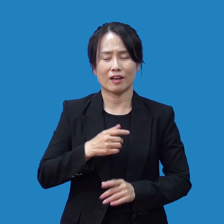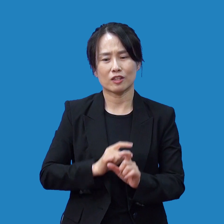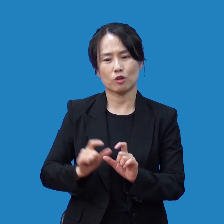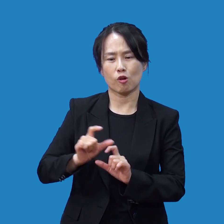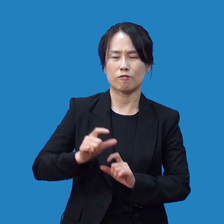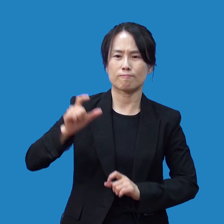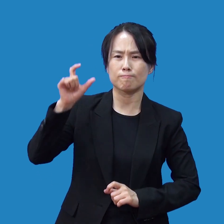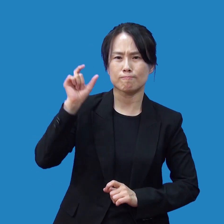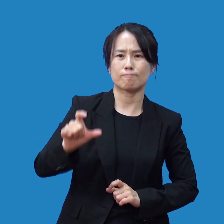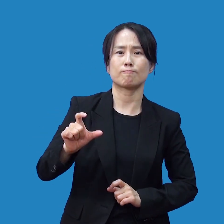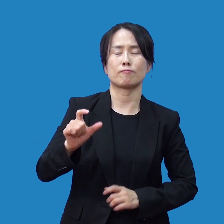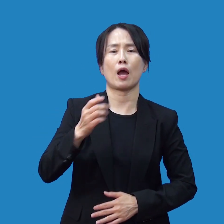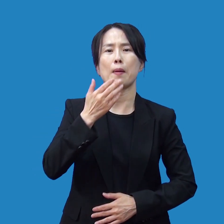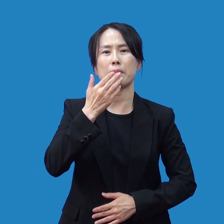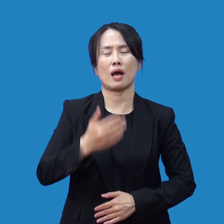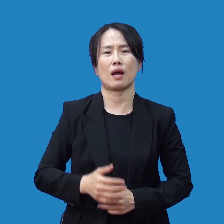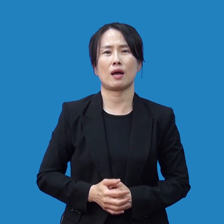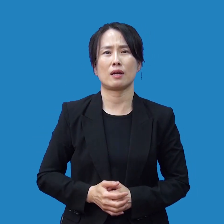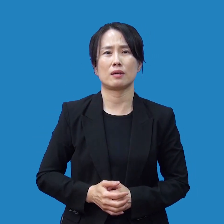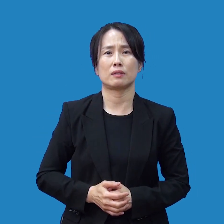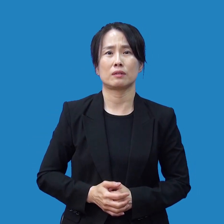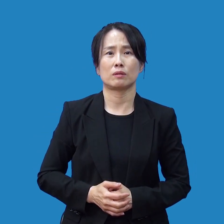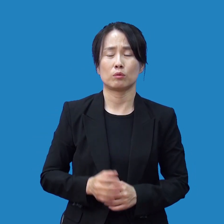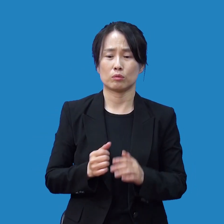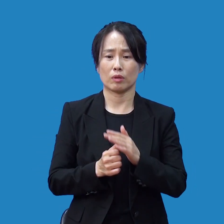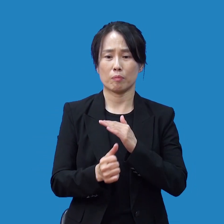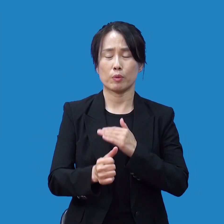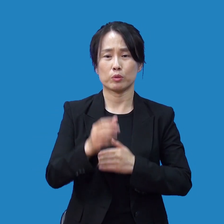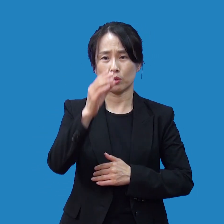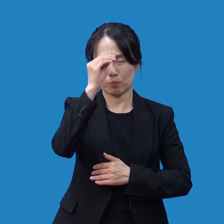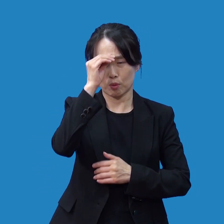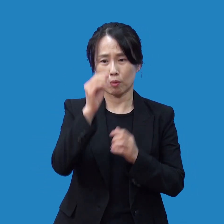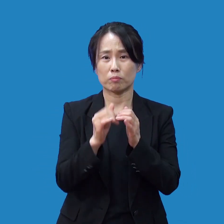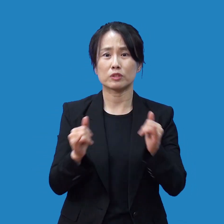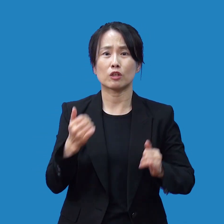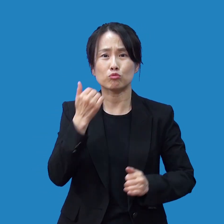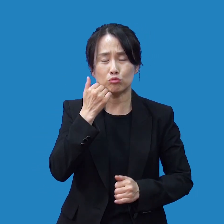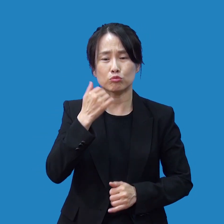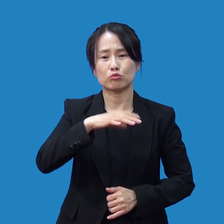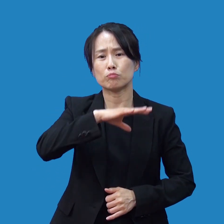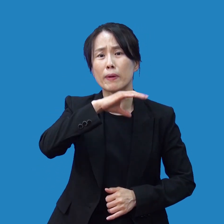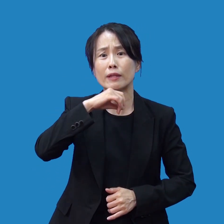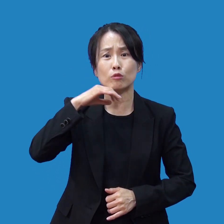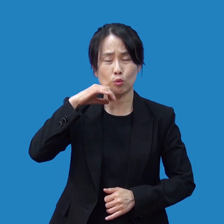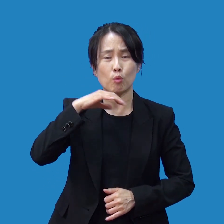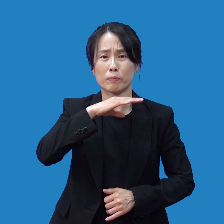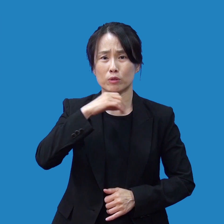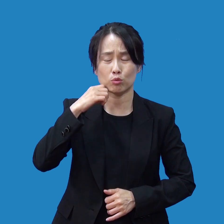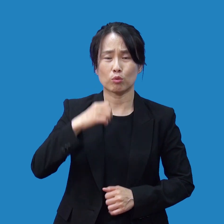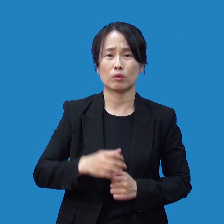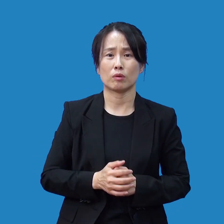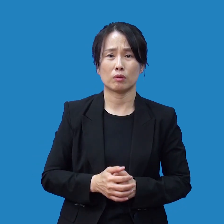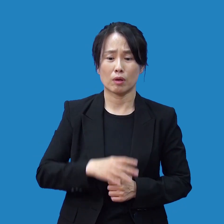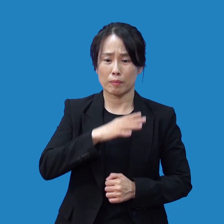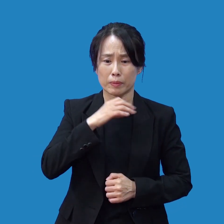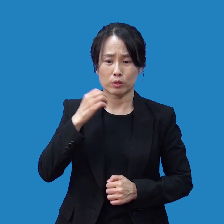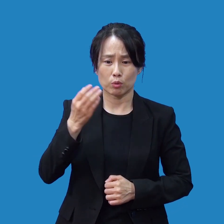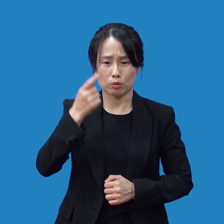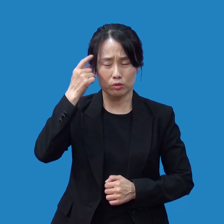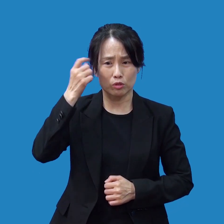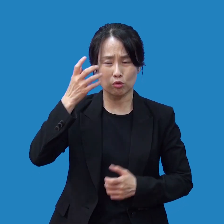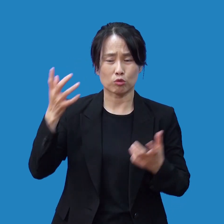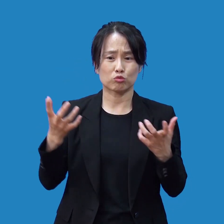것입니다. 오늘 그 대표적인 모범 인물이 바로 베드로 아닙니까? 베드로가 성령 충만하기 전에